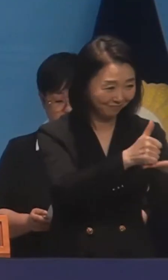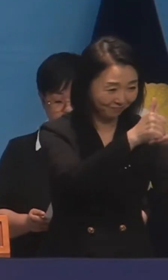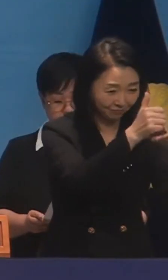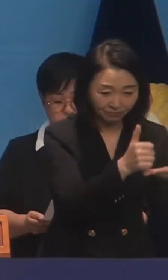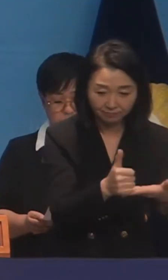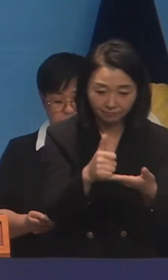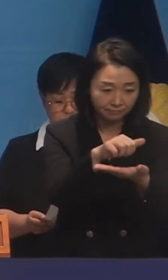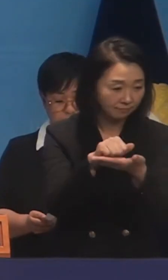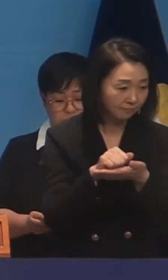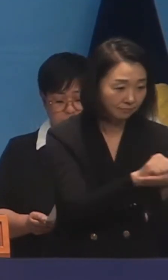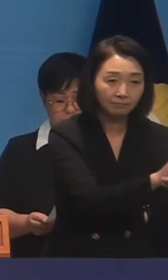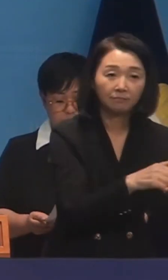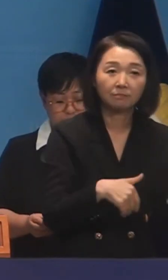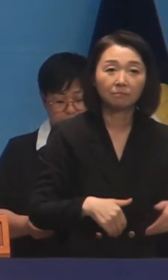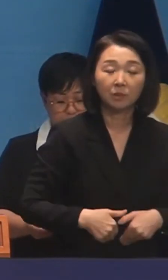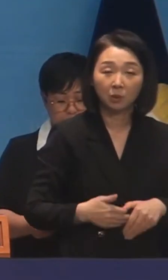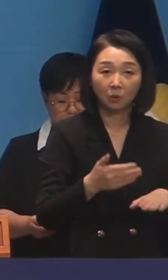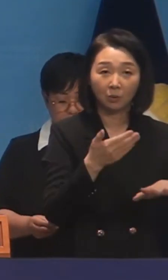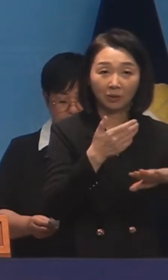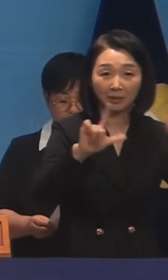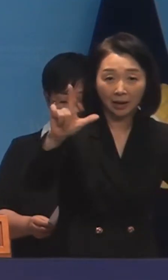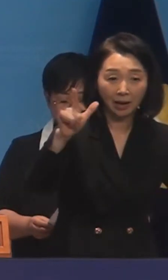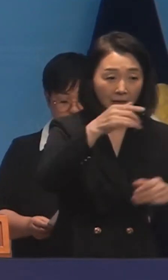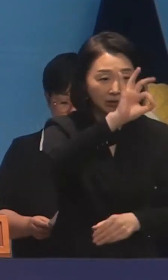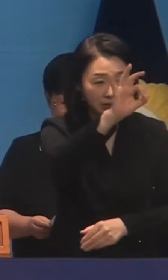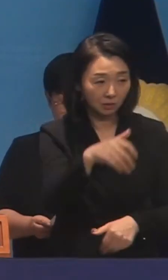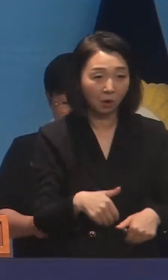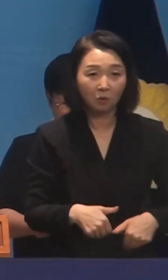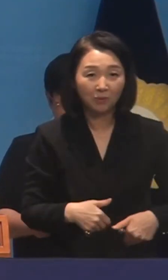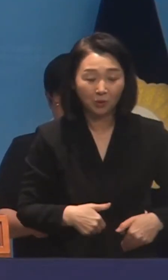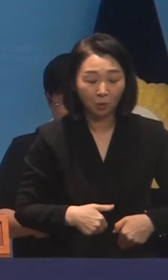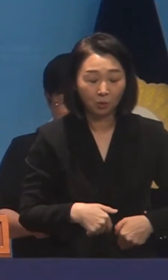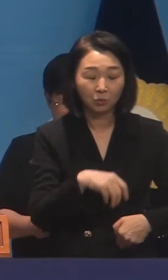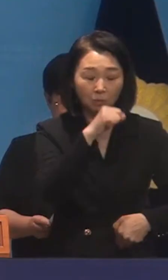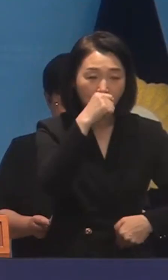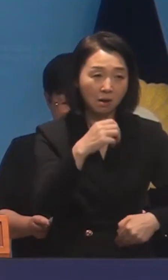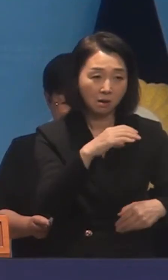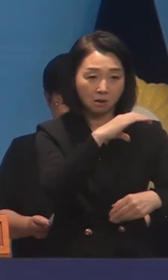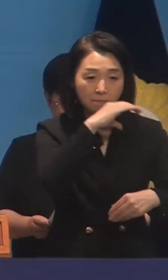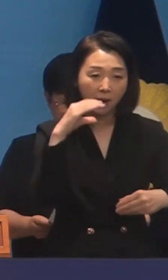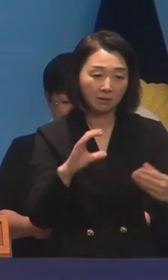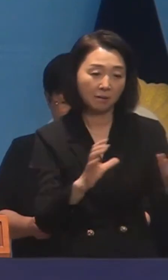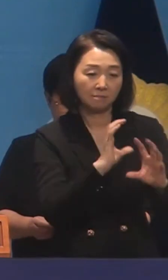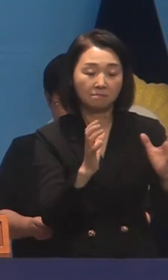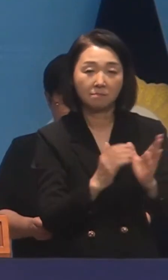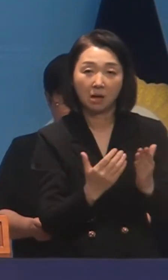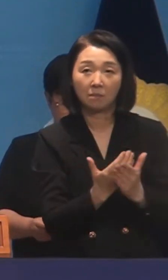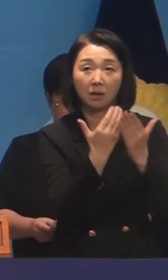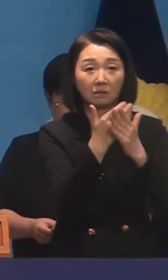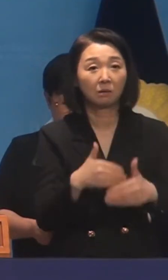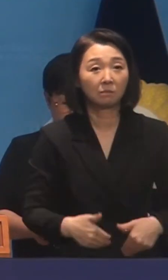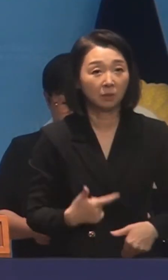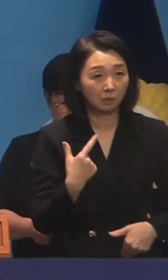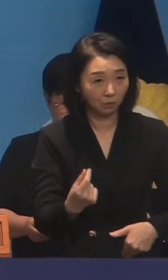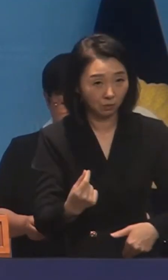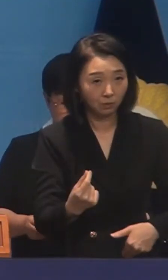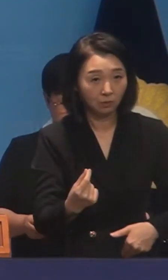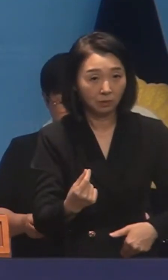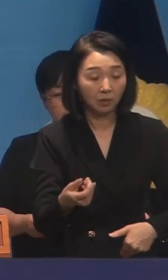존중하고 수용하며 다름을 인정하고 조금 더 건설적으로 나누고 발전시키는 것임에